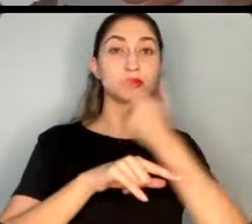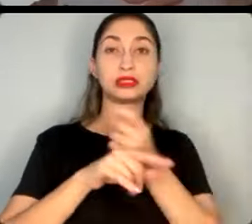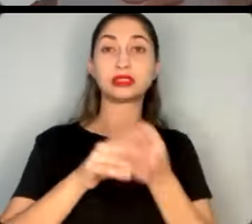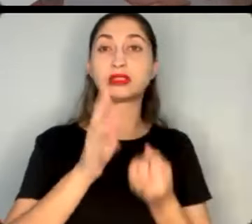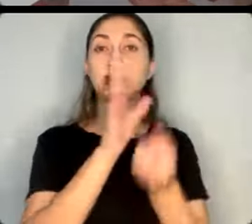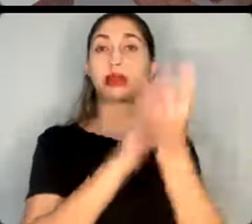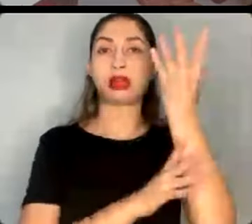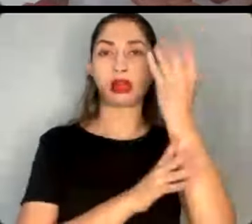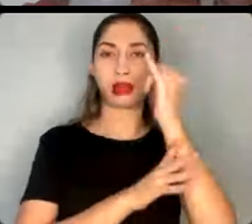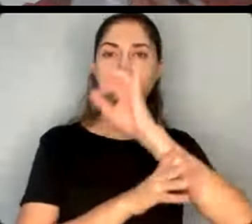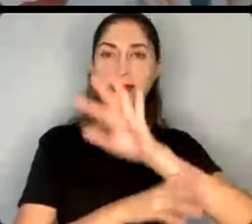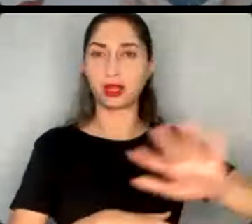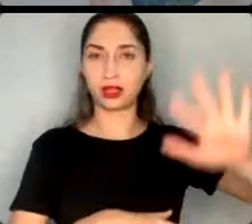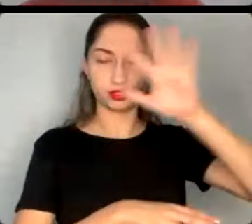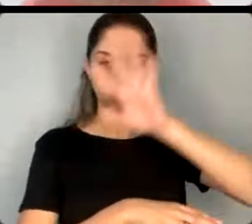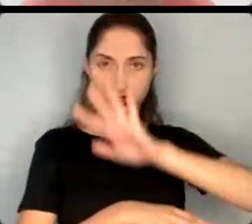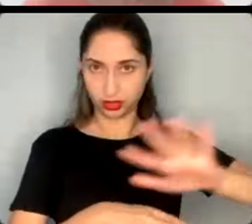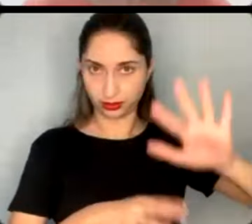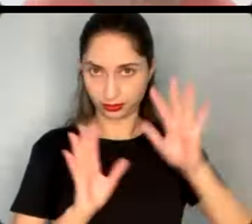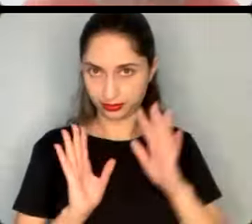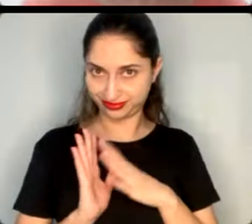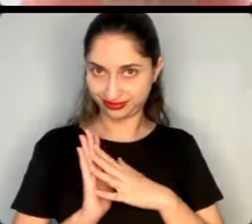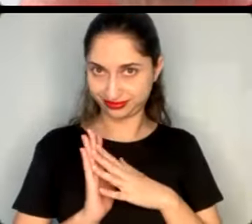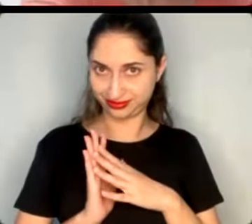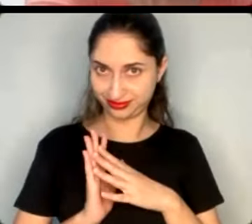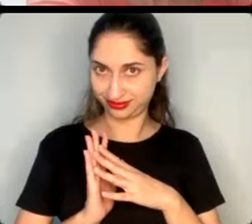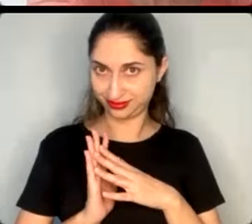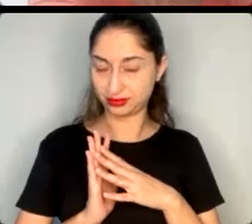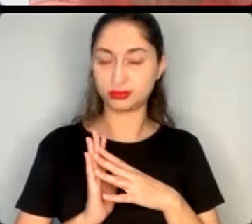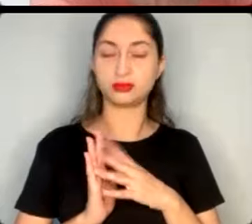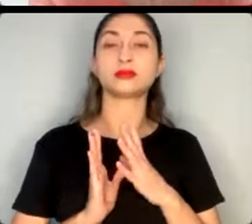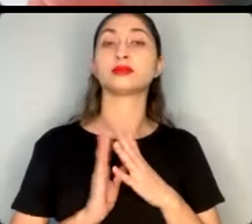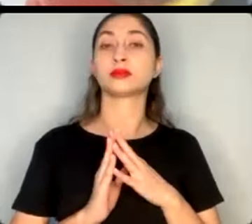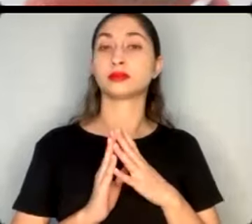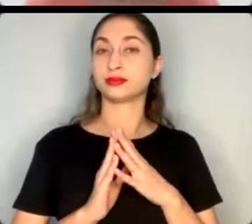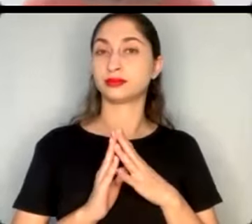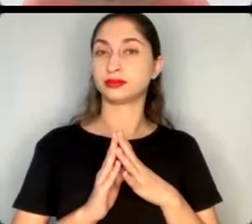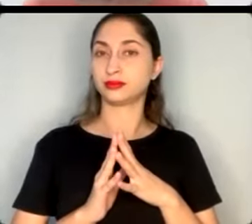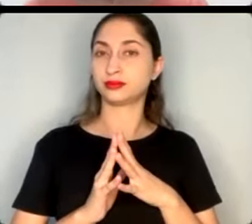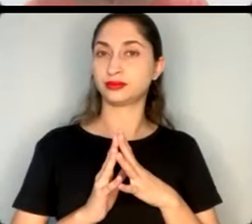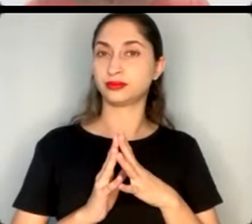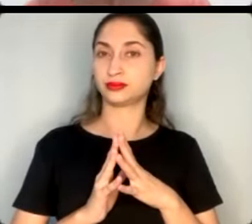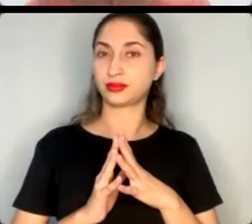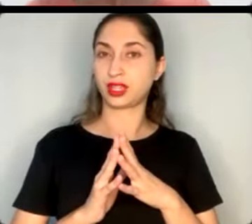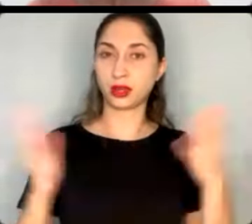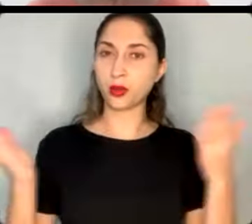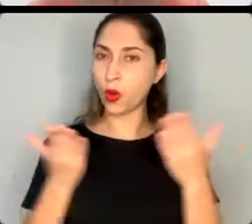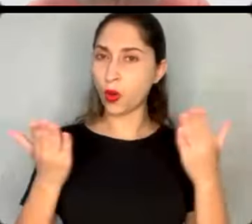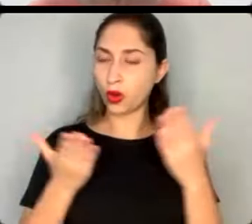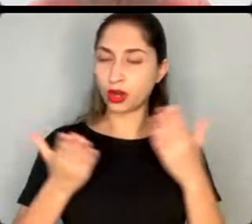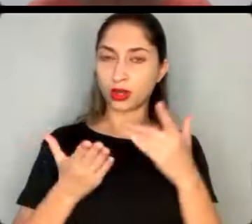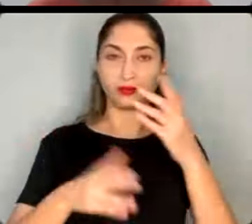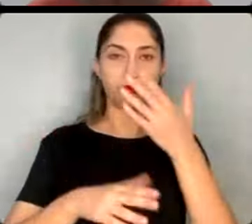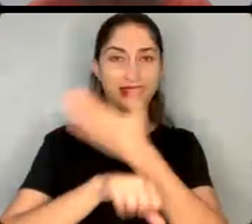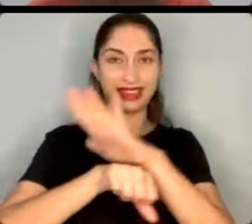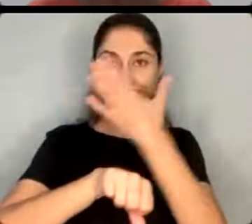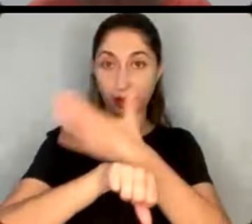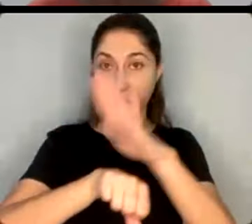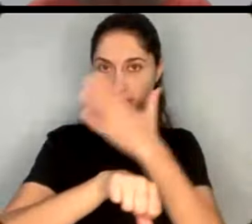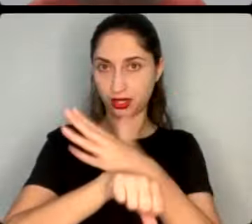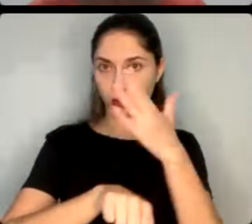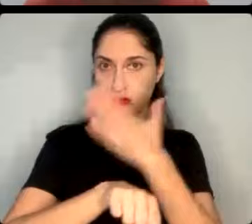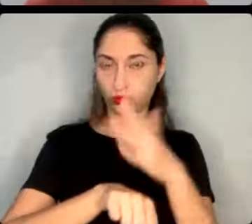primeiras vértebras cervicais. Então, eu vou voltar com essa relação dessa oficina que tem